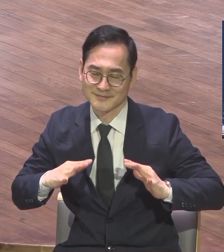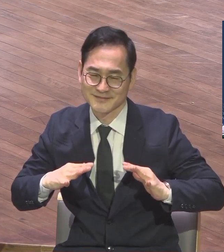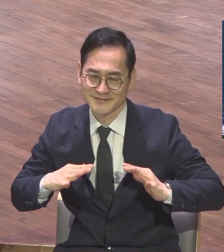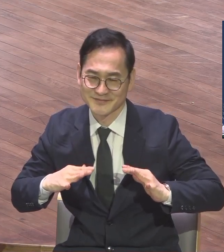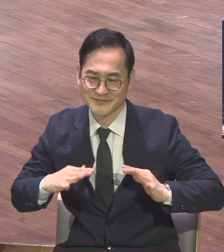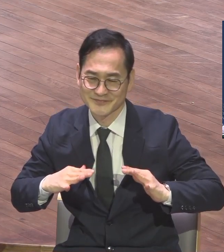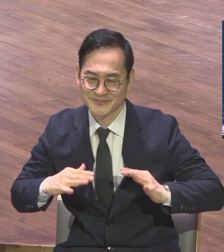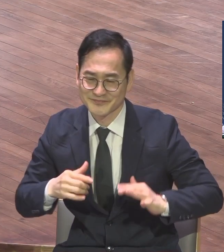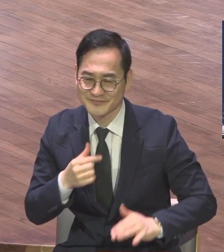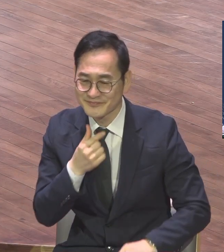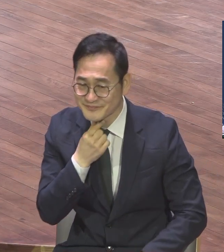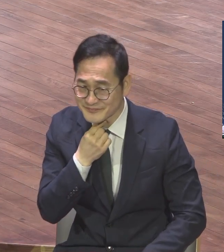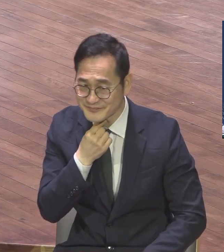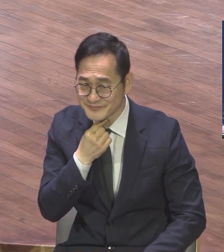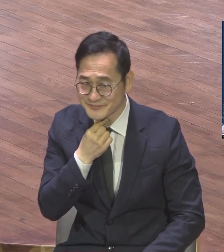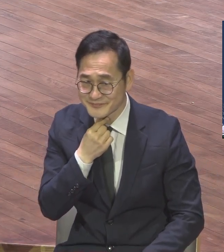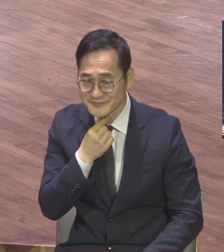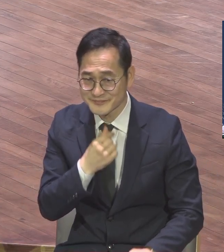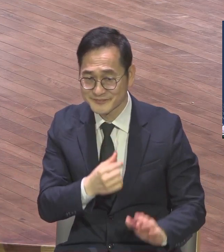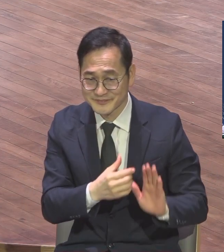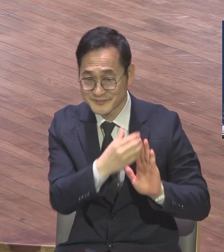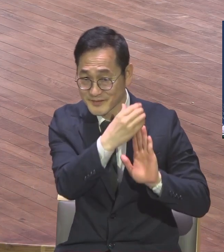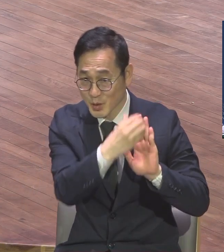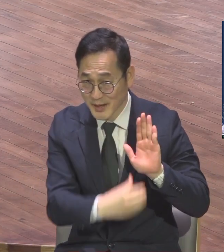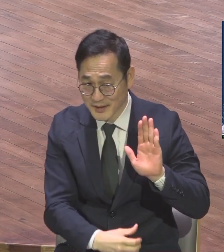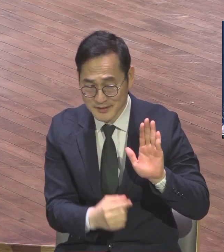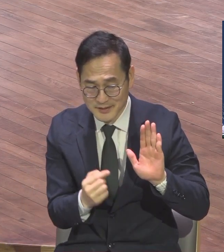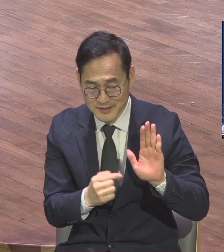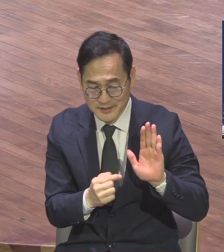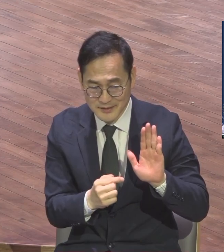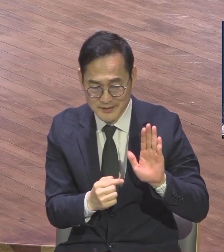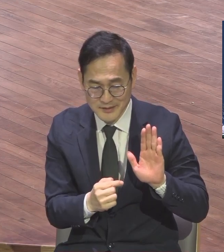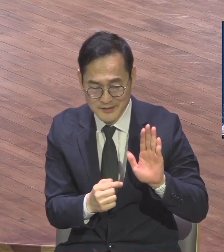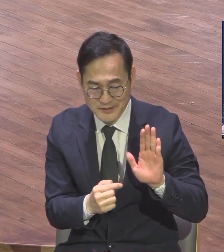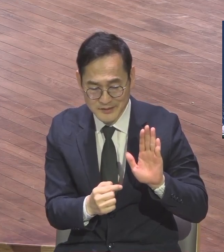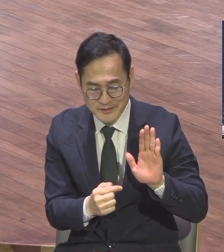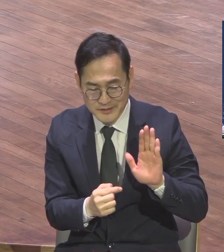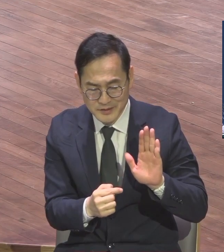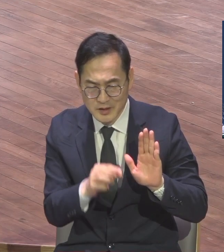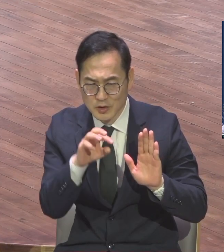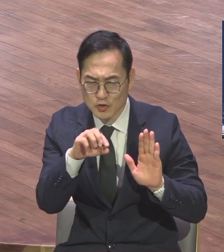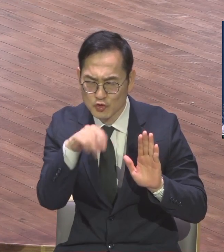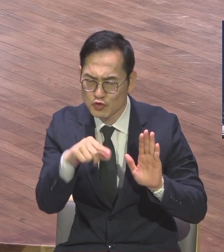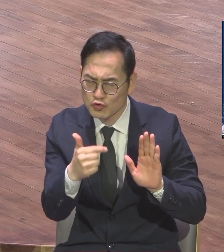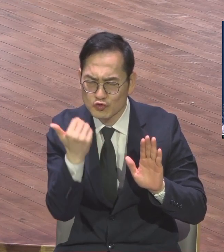최근에 우리 교단의 윤곽식 장로님, 한국기도일보 대표죠.